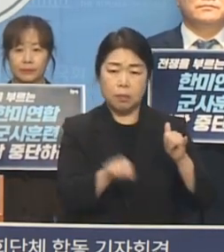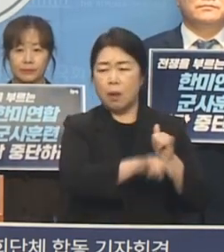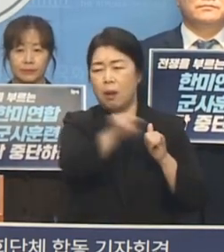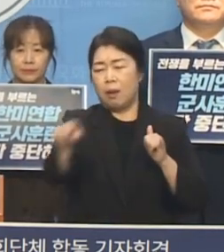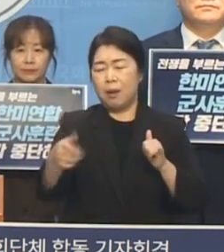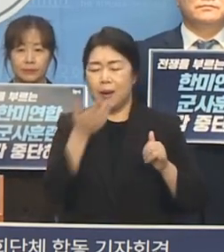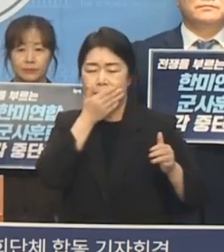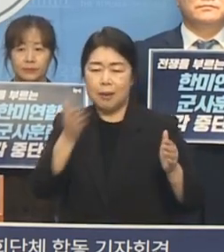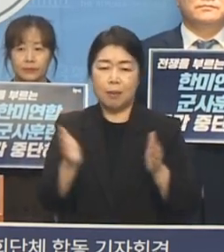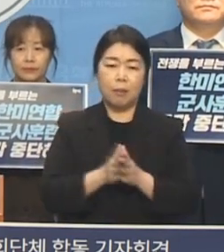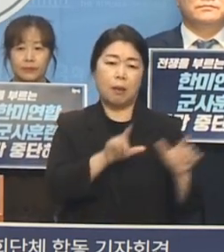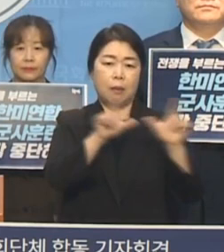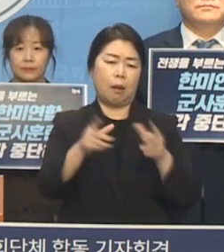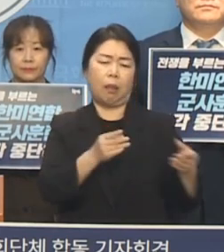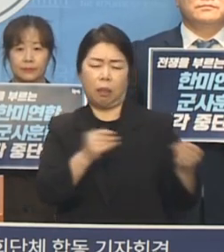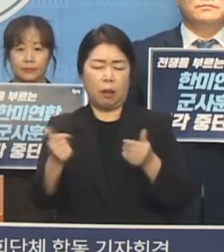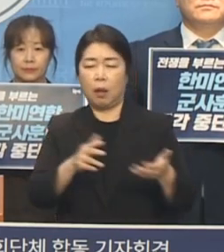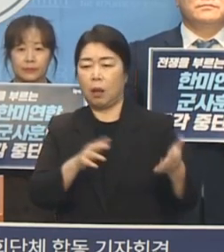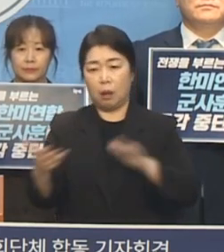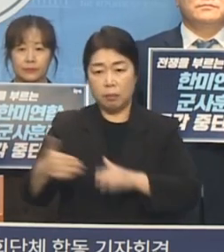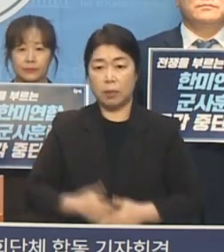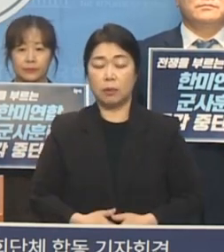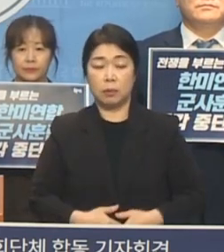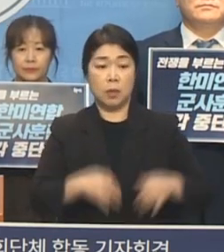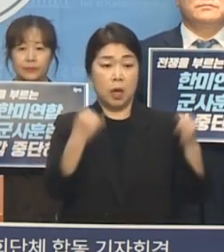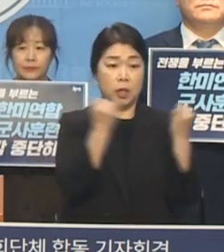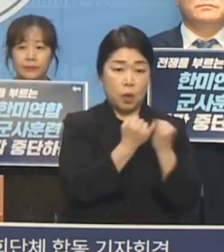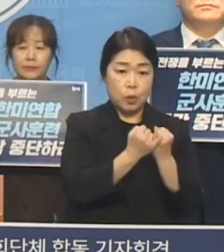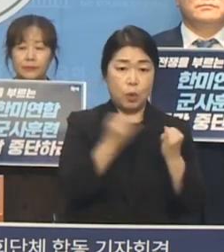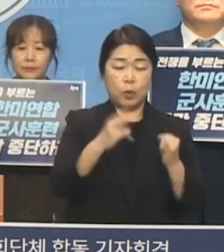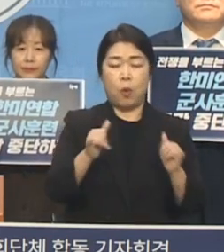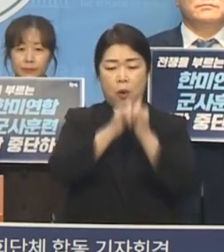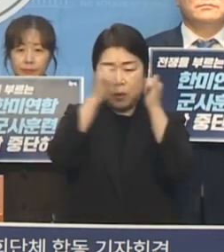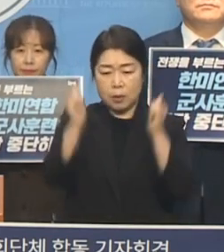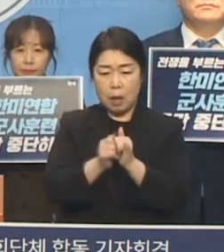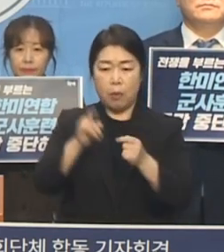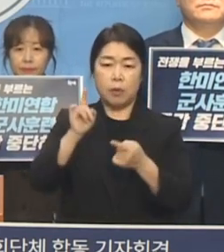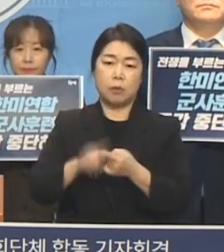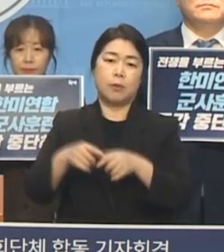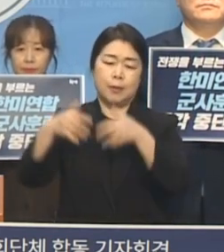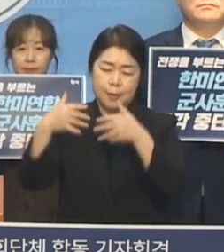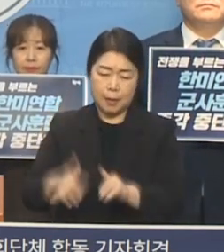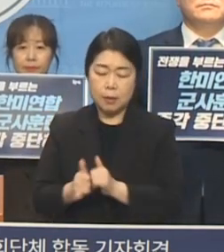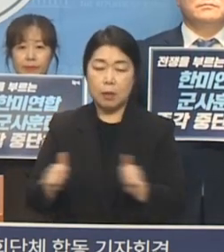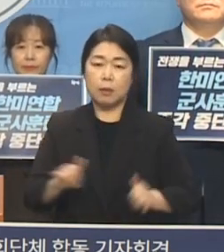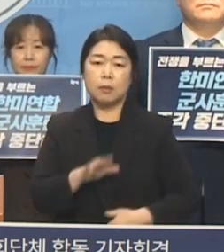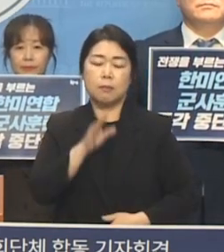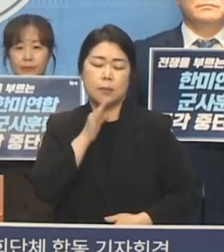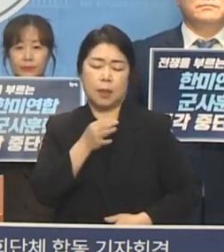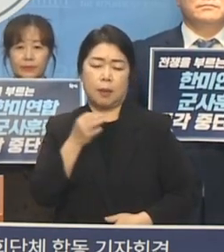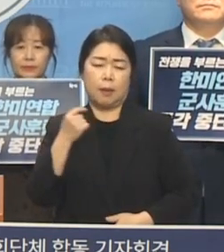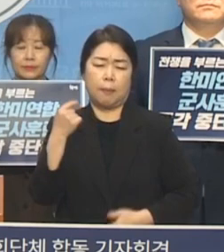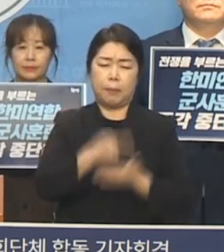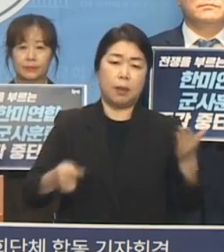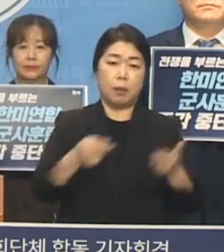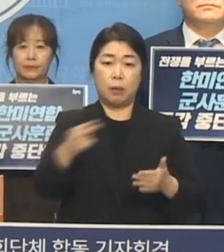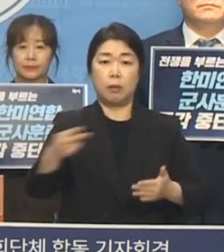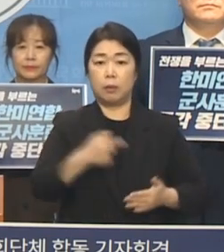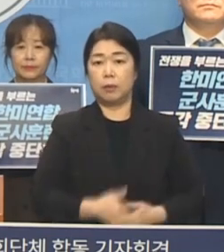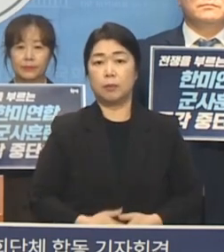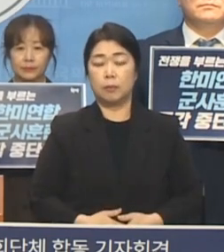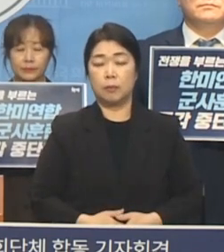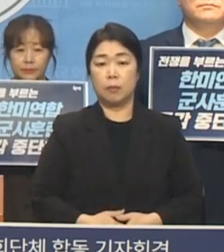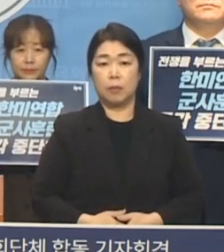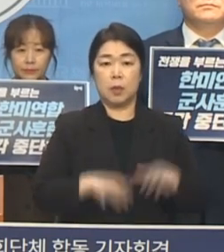삶을 파괴하지만 특히 여성과 사회적 약자에게 치명적인 피해를 가져옵니다. 김학순